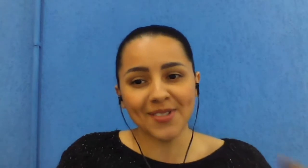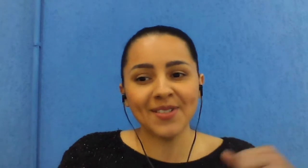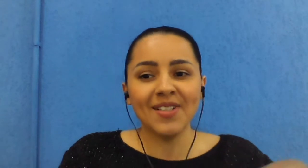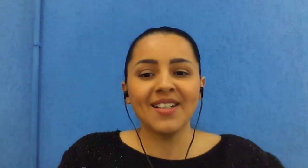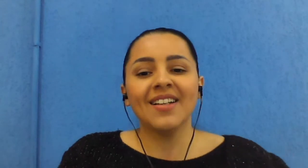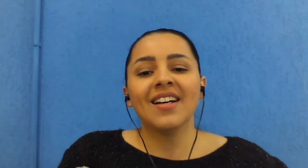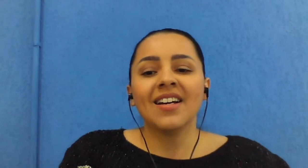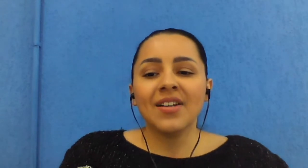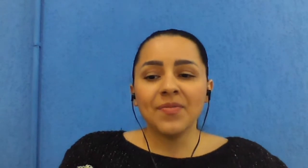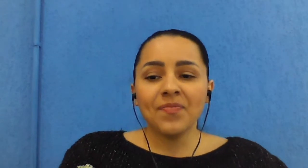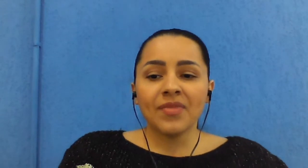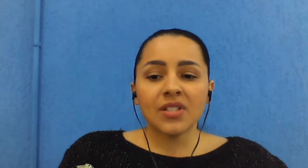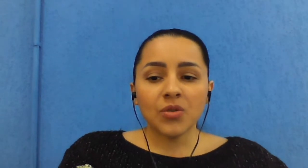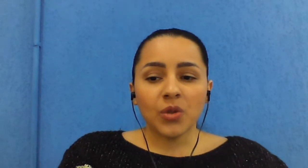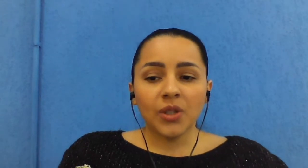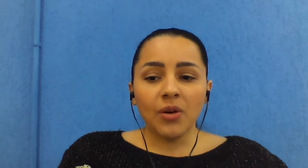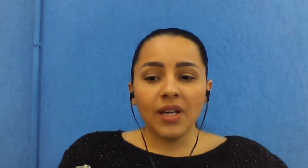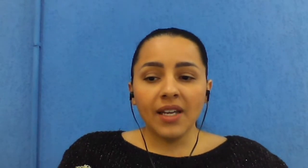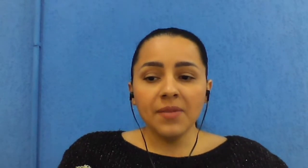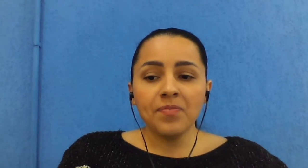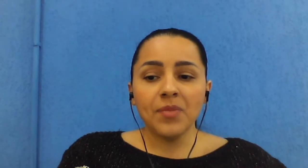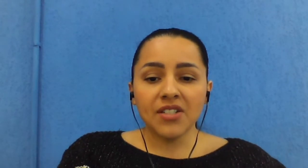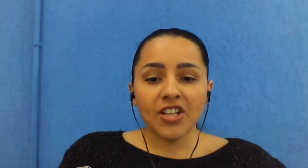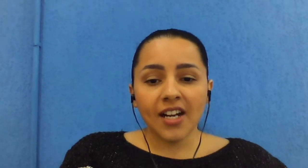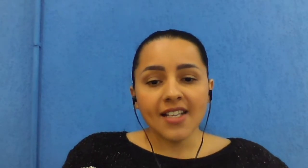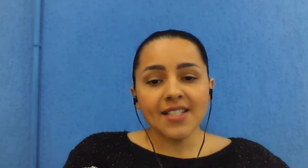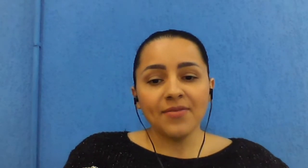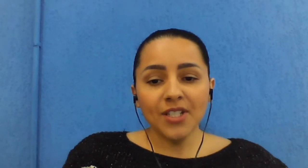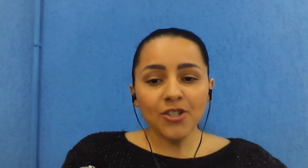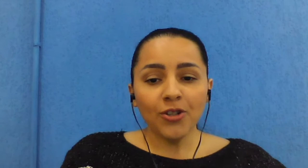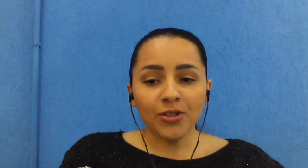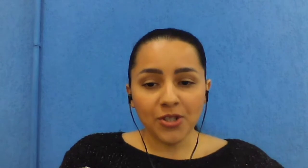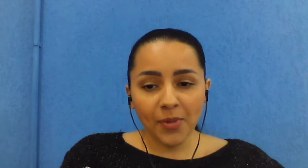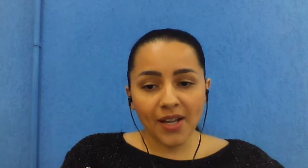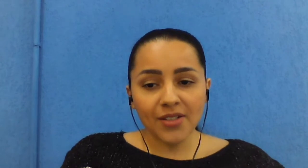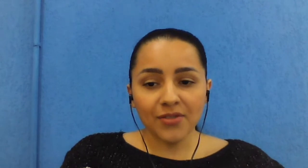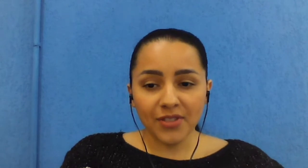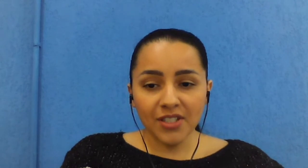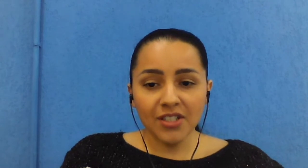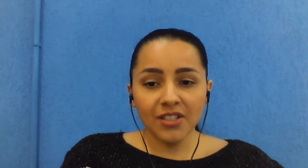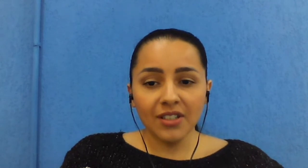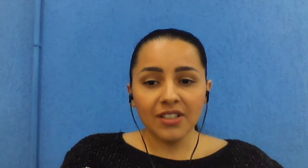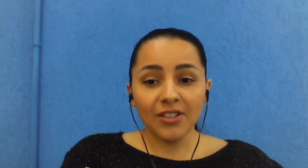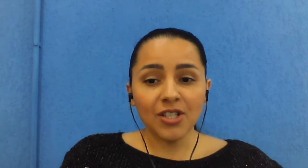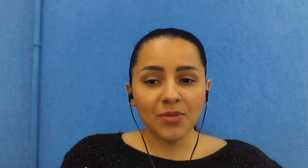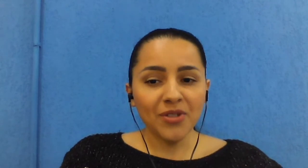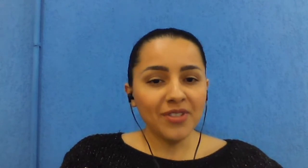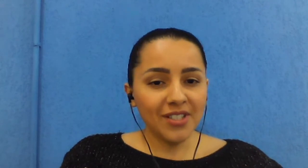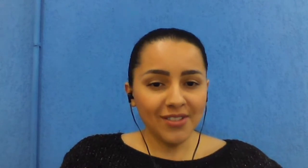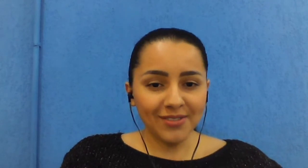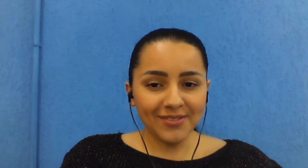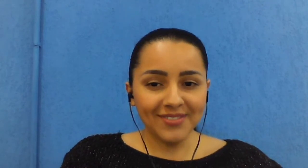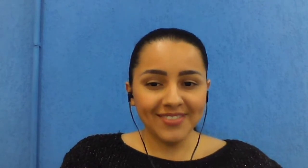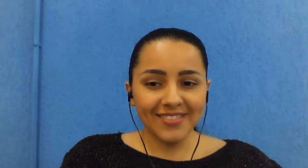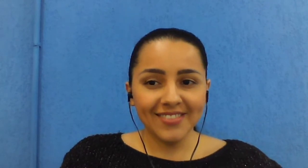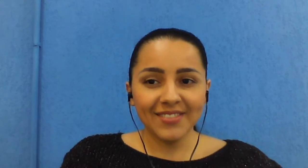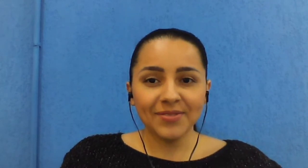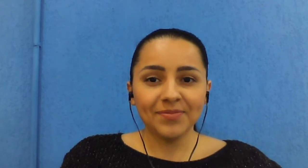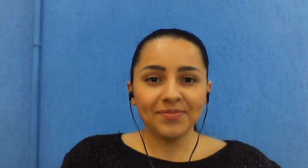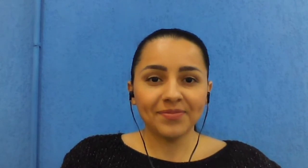eletronicamente por todos. São João del Rei, Minas Gerais, 28 de maio de